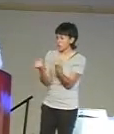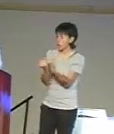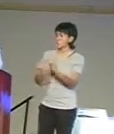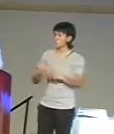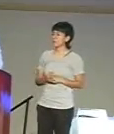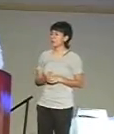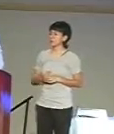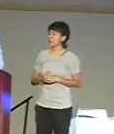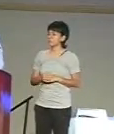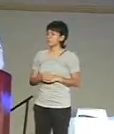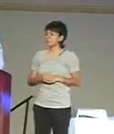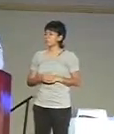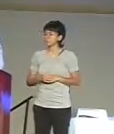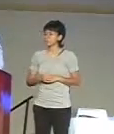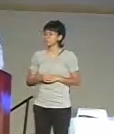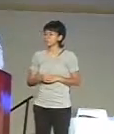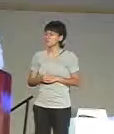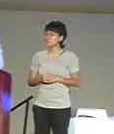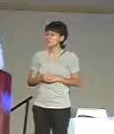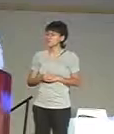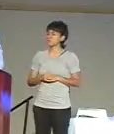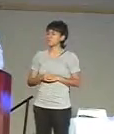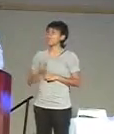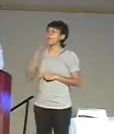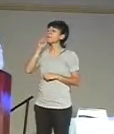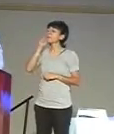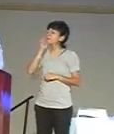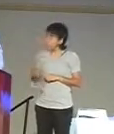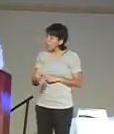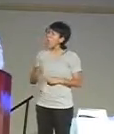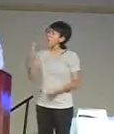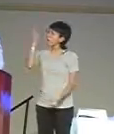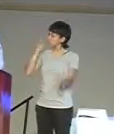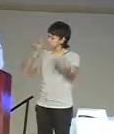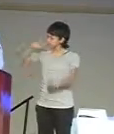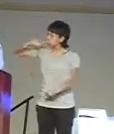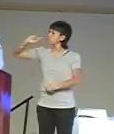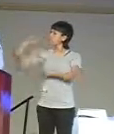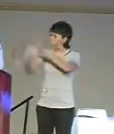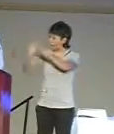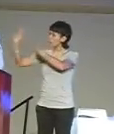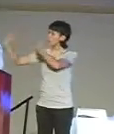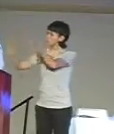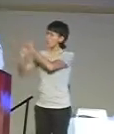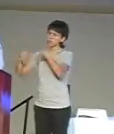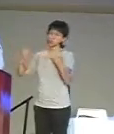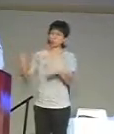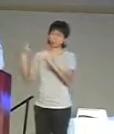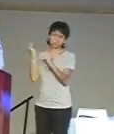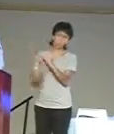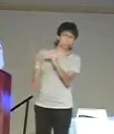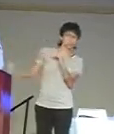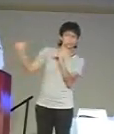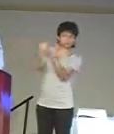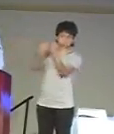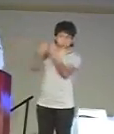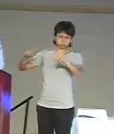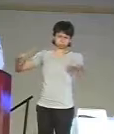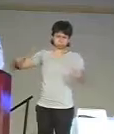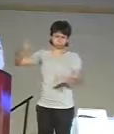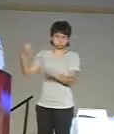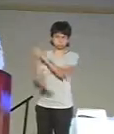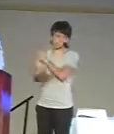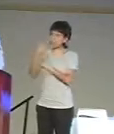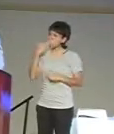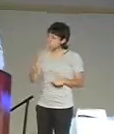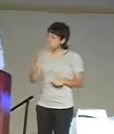Aún en países desarrollados, se viene observando, tanto en América como en Europa, se viene observando